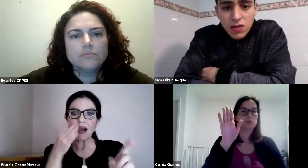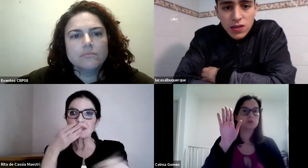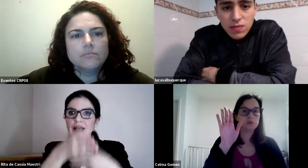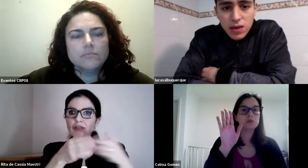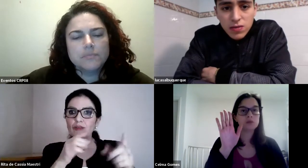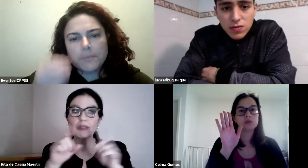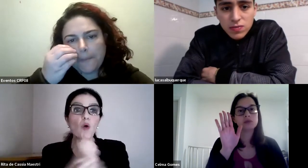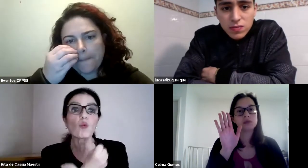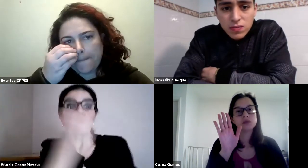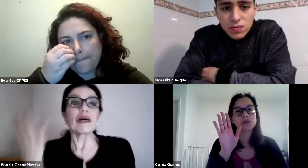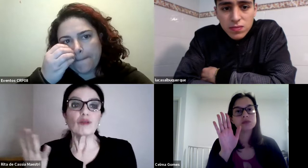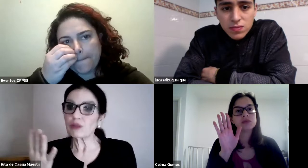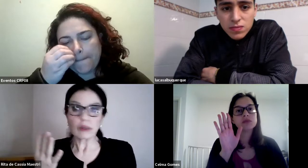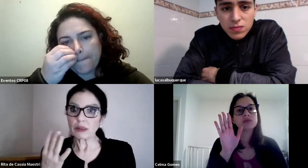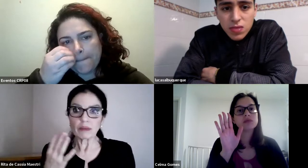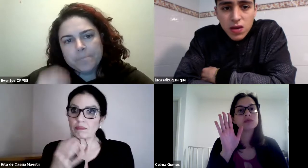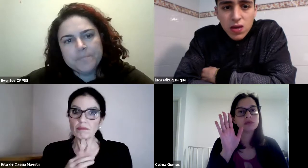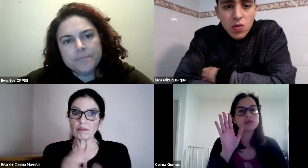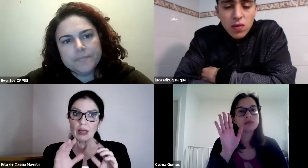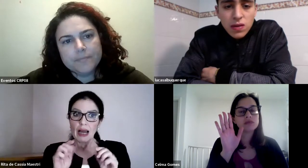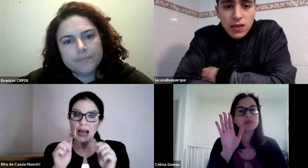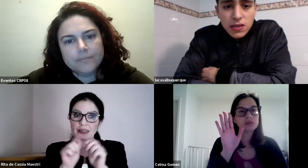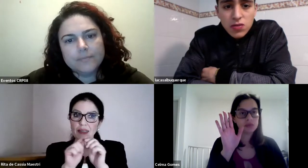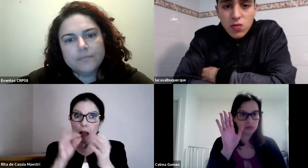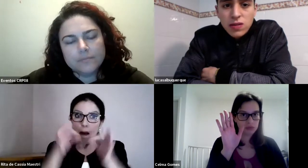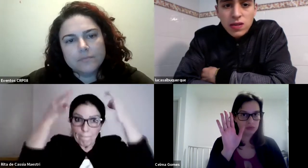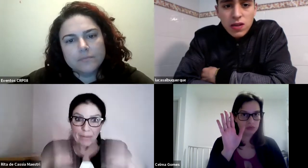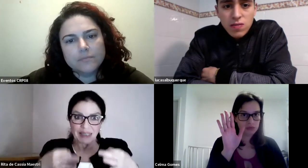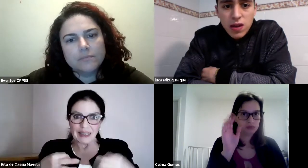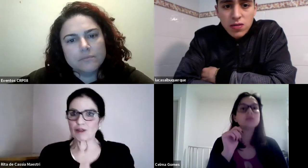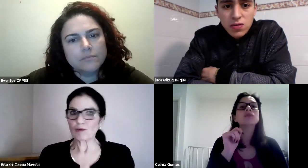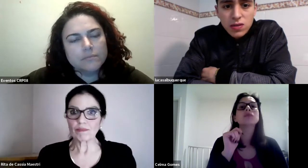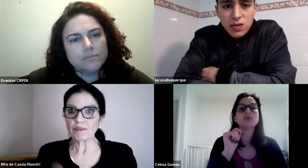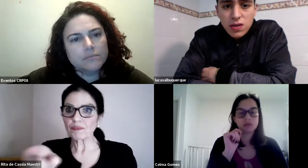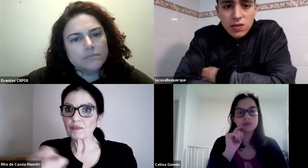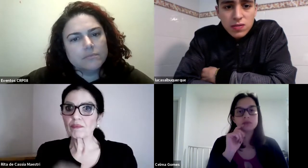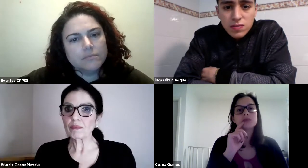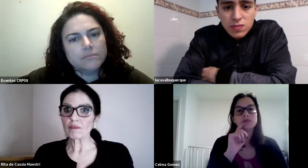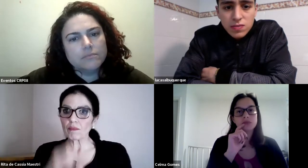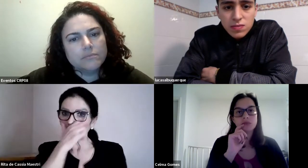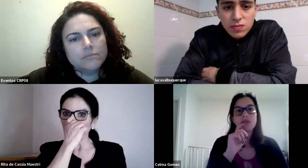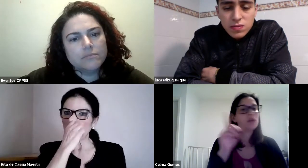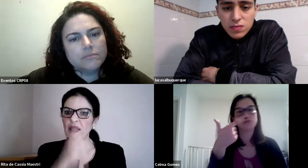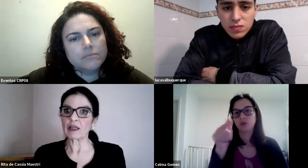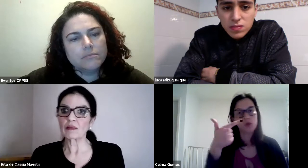tem conhecimento Quantos? da questão de quantos atendimentos.